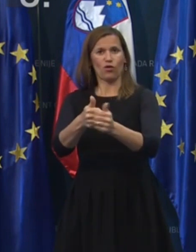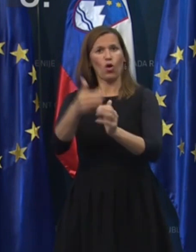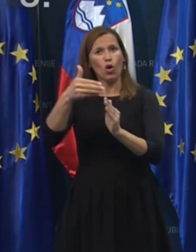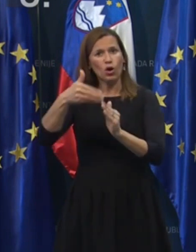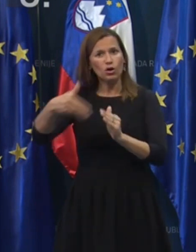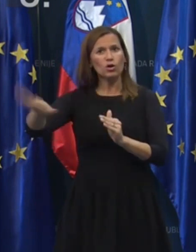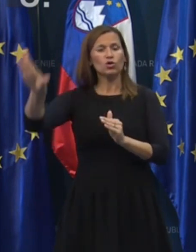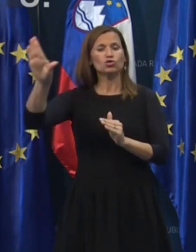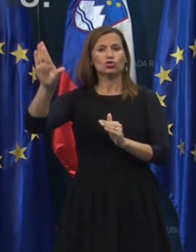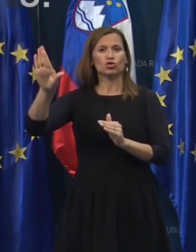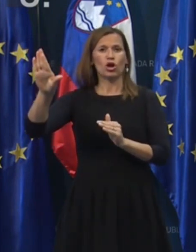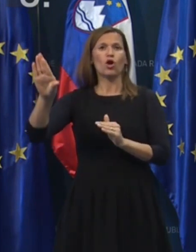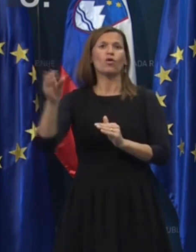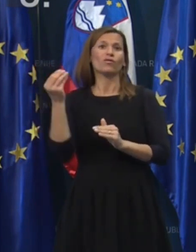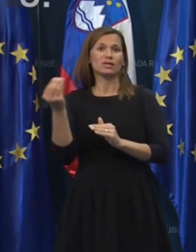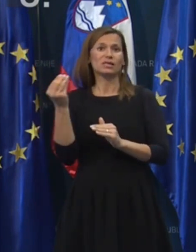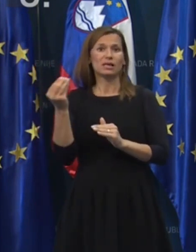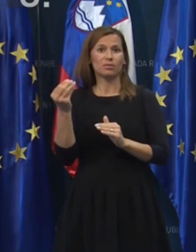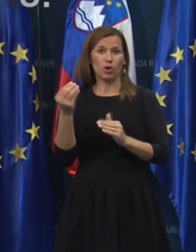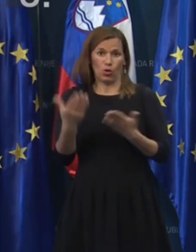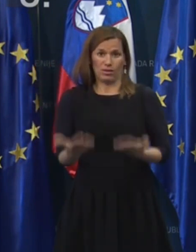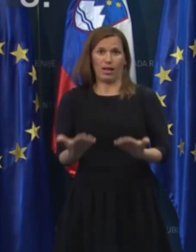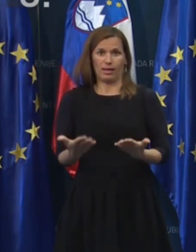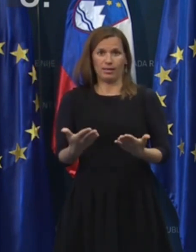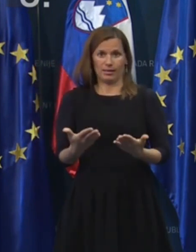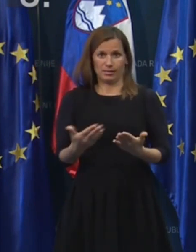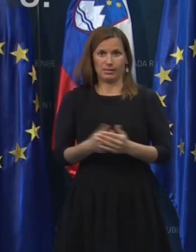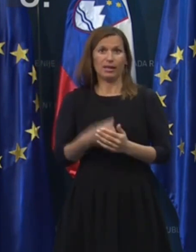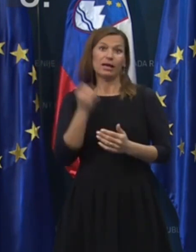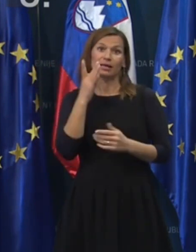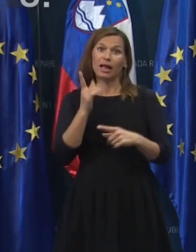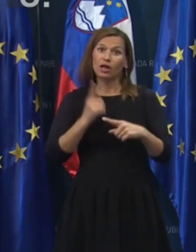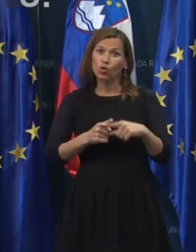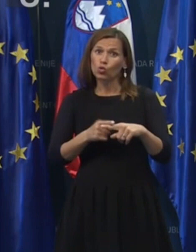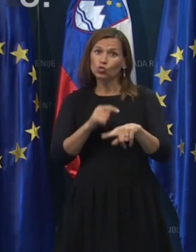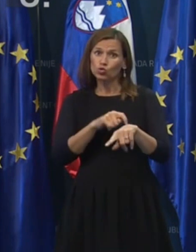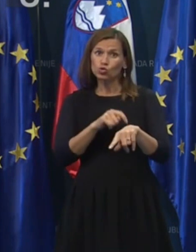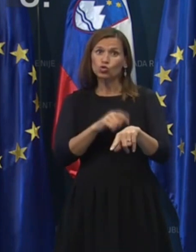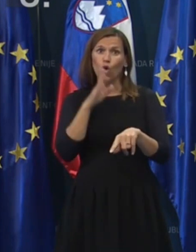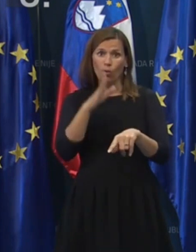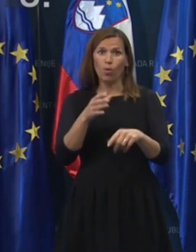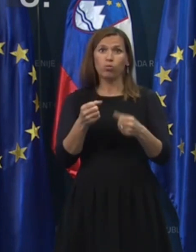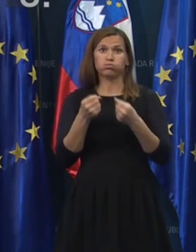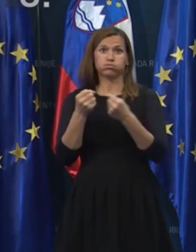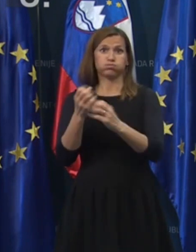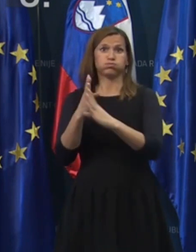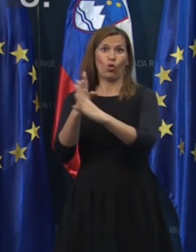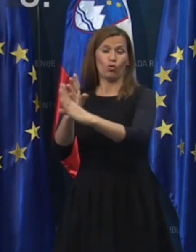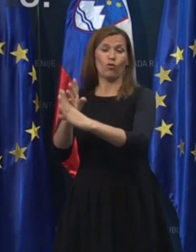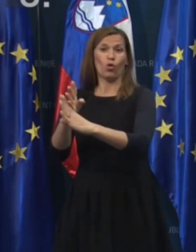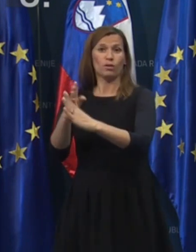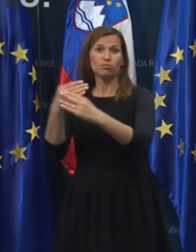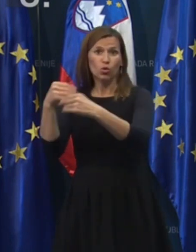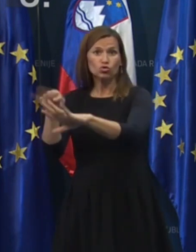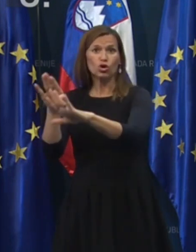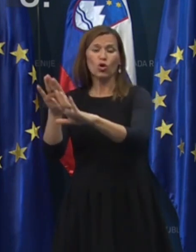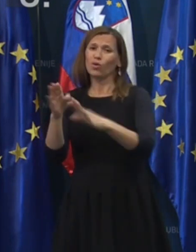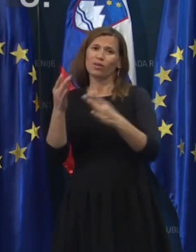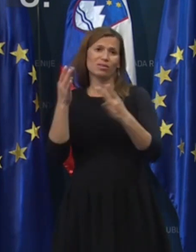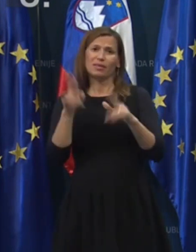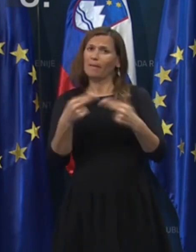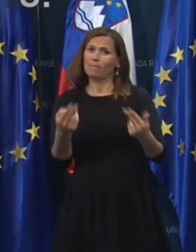krenil v Srbijo še danes. Kdaj točno se bo konvoj premaknil, vam v tem trenutku ne morem